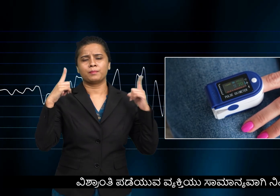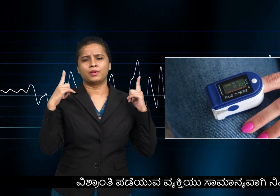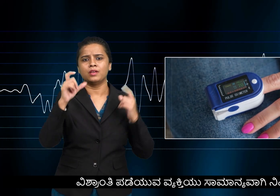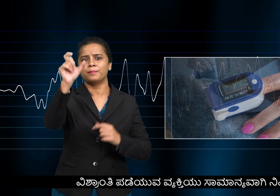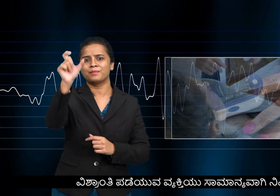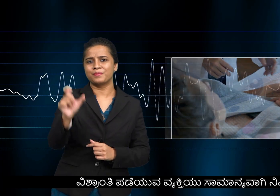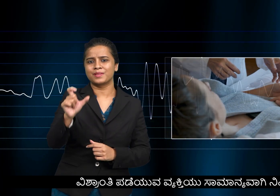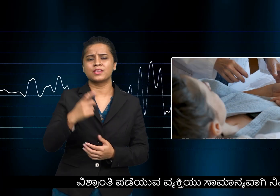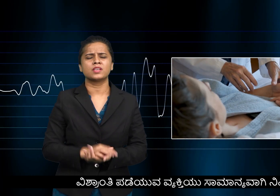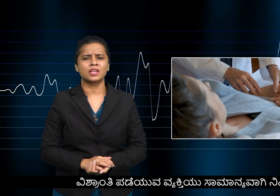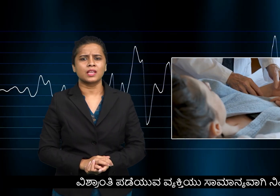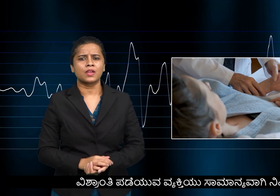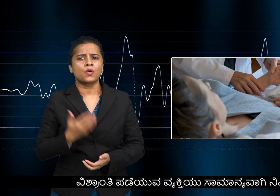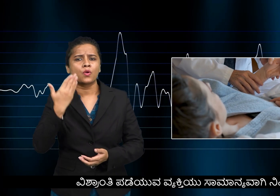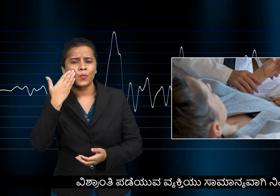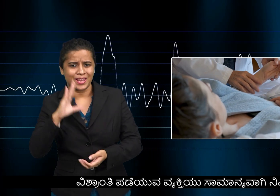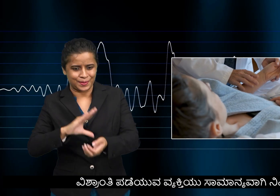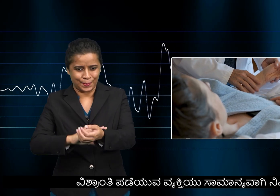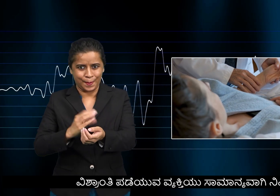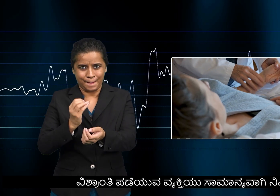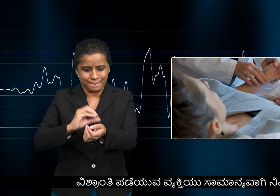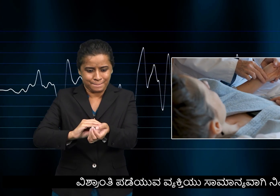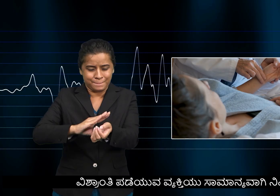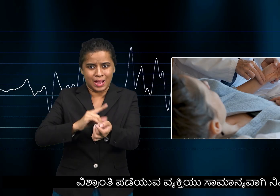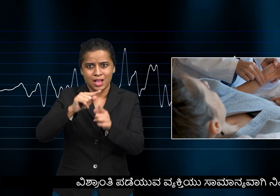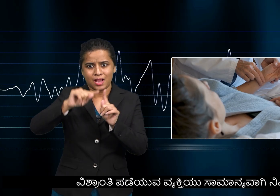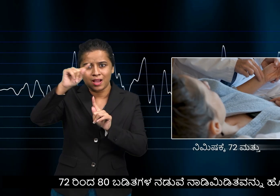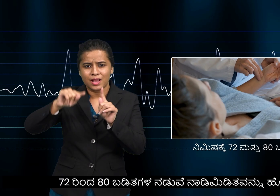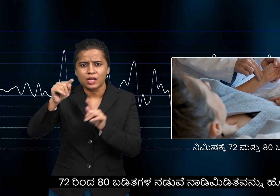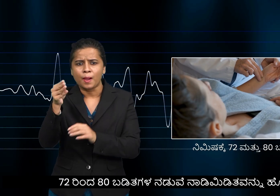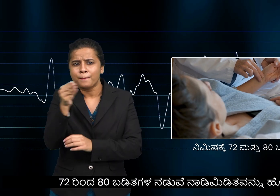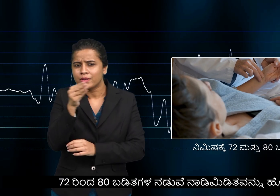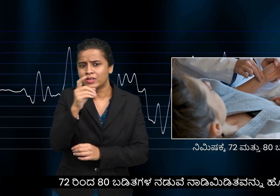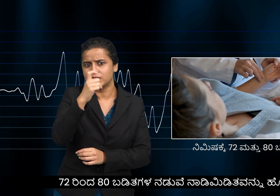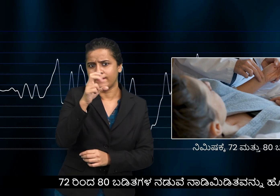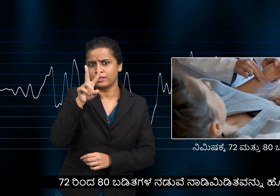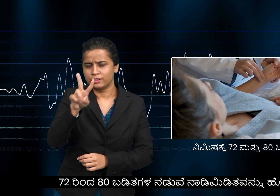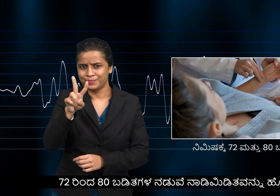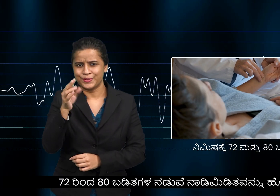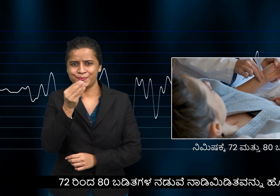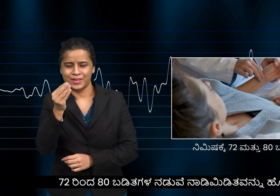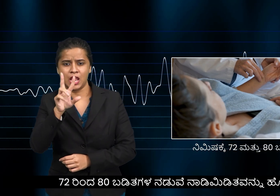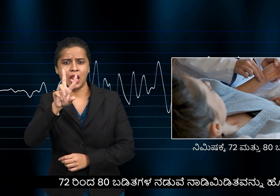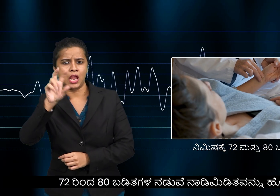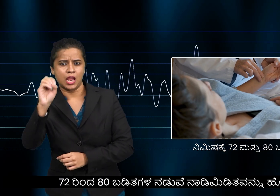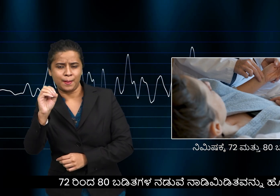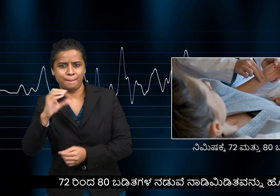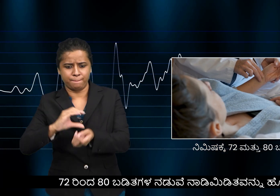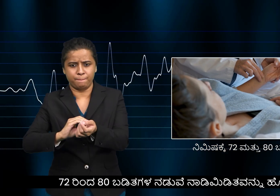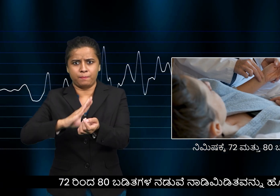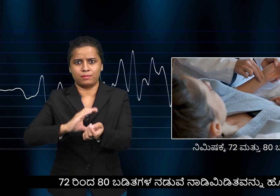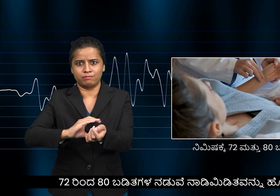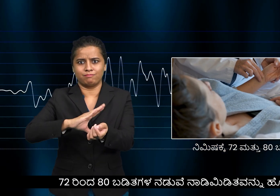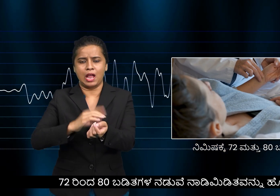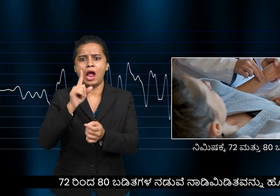ವಿಶ್ರಾಂತಿ ಪಡೆಯುವ ವ್ಯಕ್ತಿಯು ಸಾಮಾನ್ಯವಾಗಿ ನಿಮಿಷಕ್ಕೆ 72 ರಿಂದ 80 ಬಡಿತಗಳ ನಡುವೆ